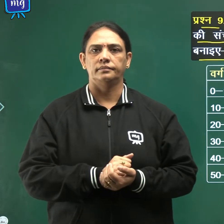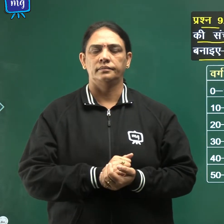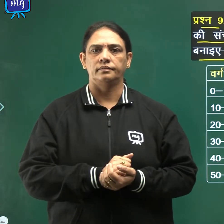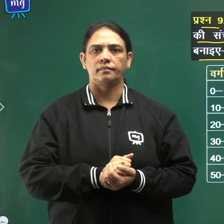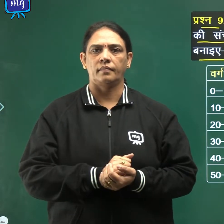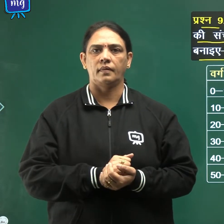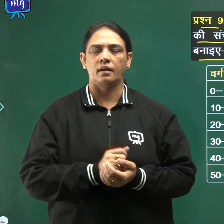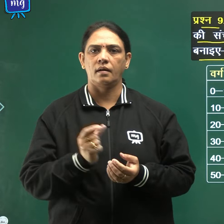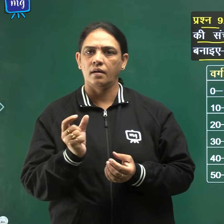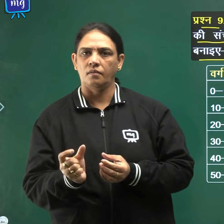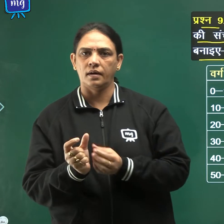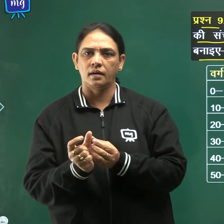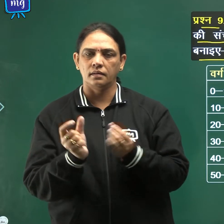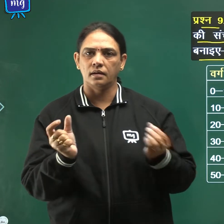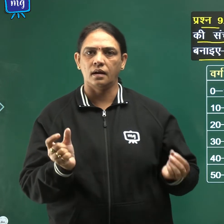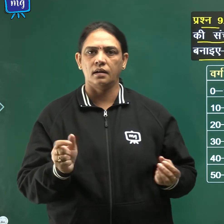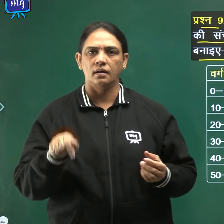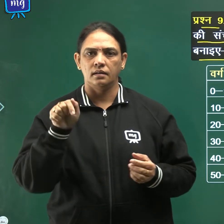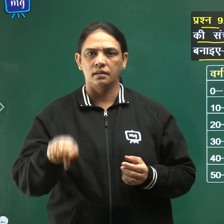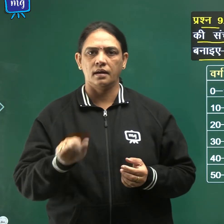वर्ग अंतराल दिया हुआ है